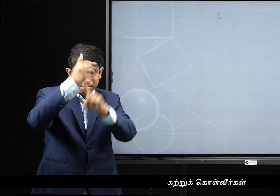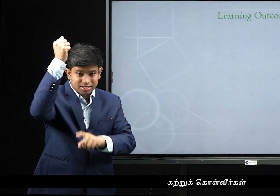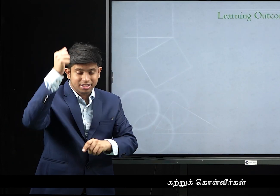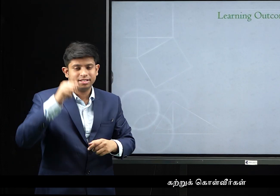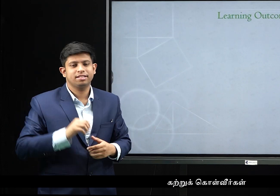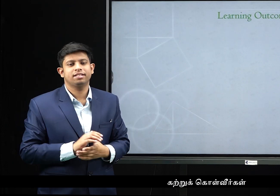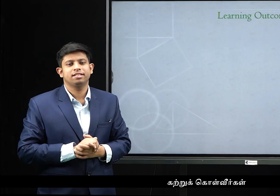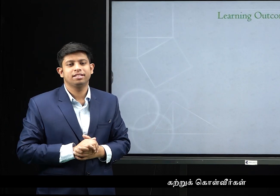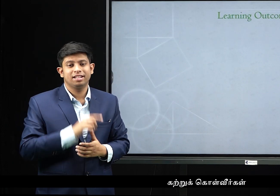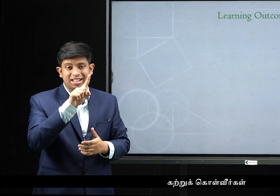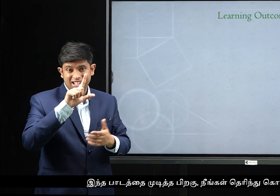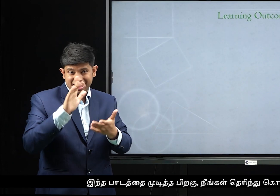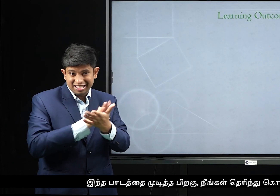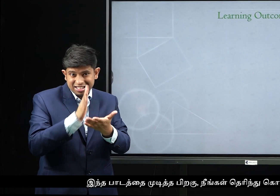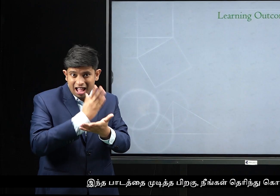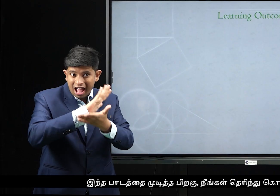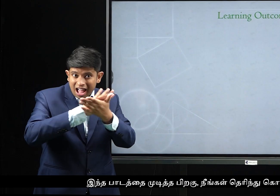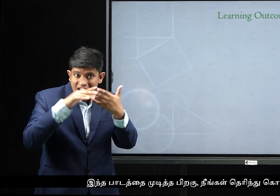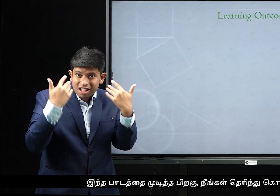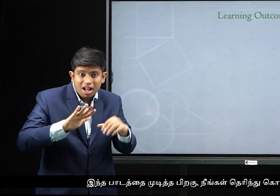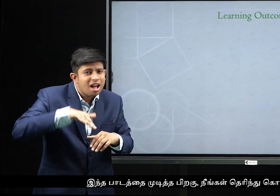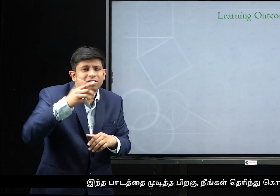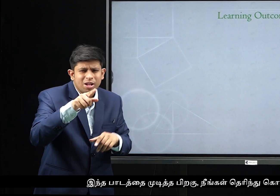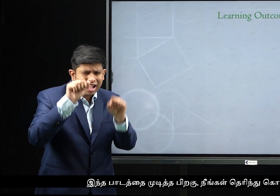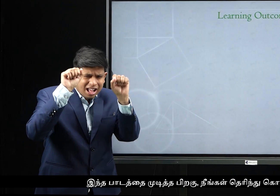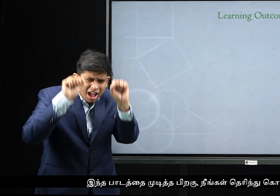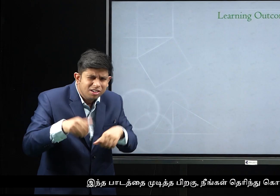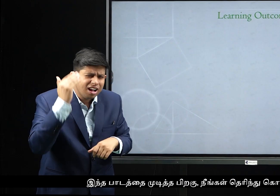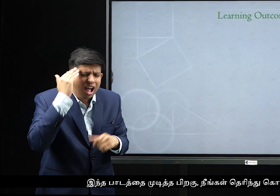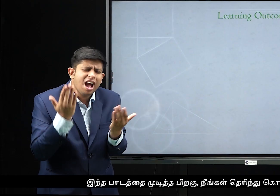கற்றுக்கொள்வீர்கள். இந்த பாடத்தை முடித்த பிறகு நீங்கள் தெரிந்து கொள்ள முடியும்.